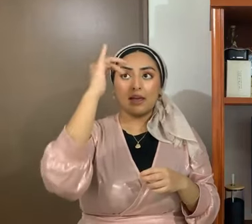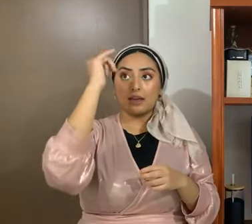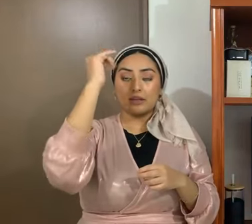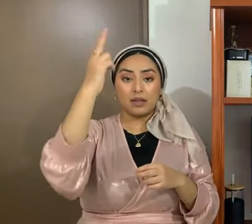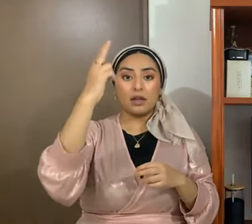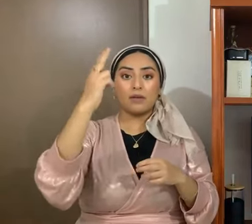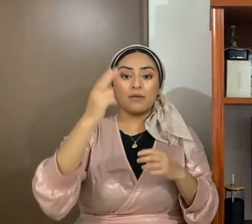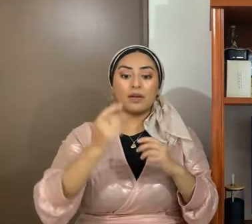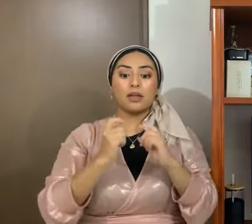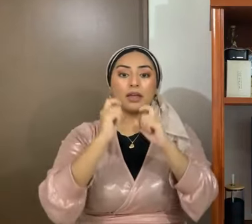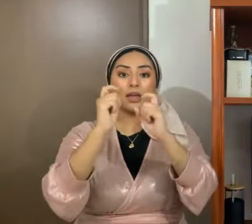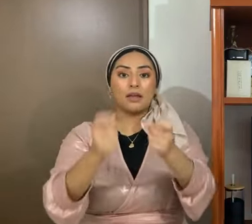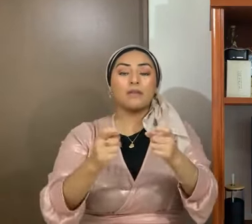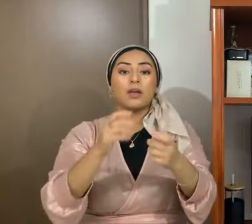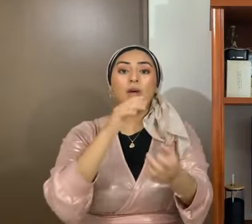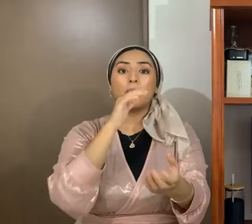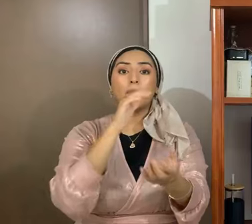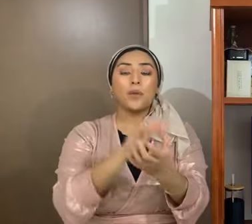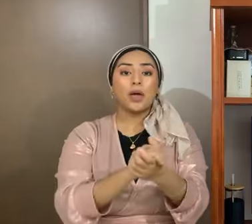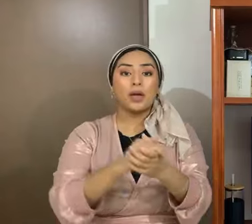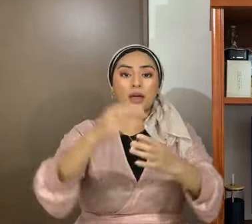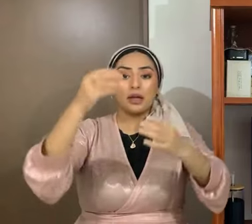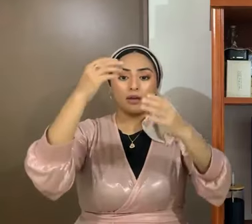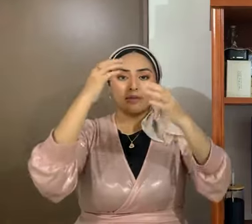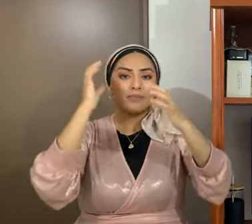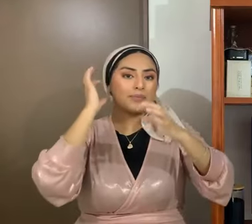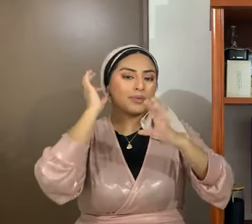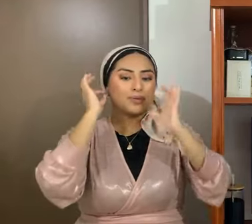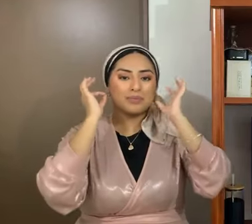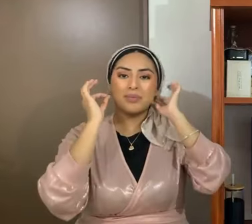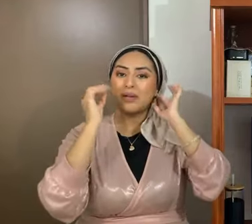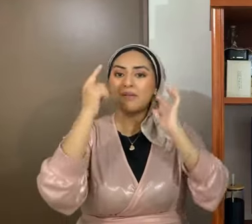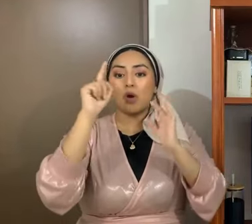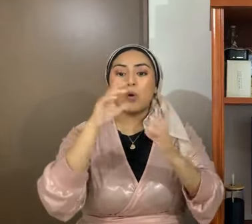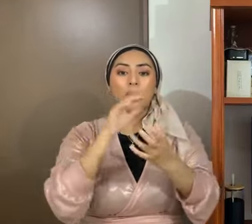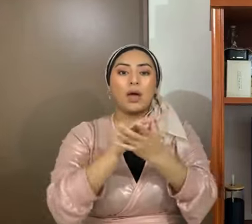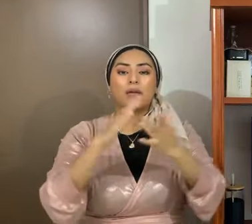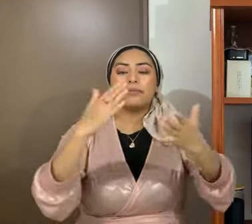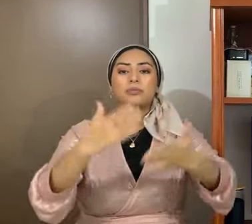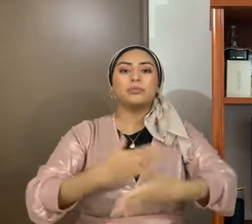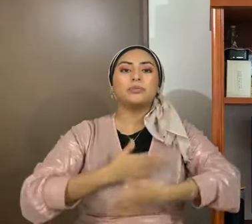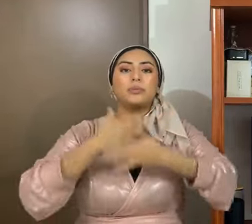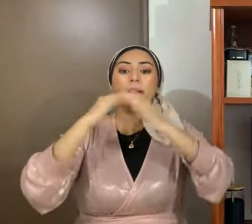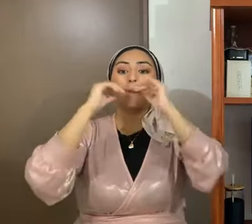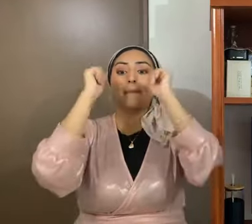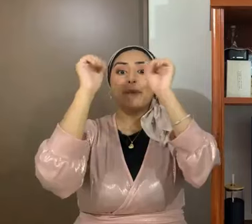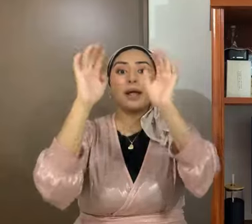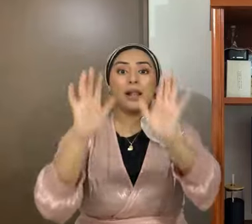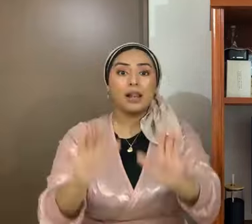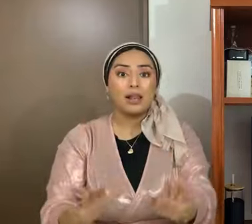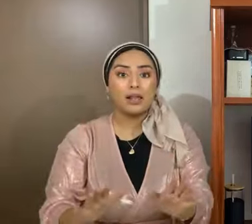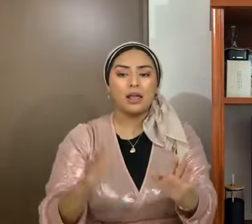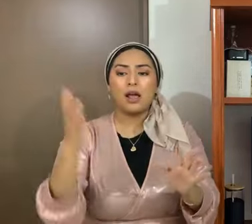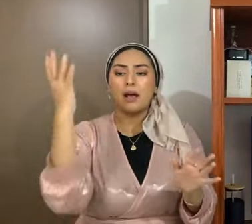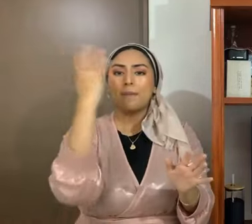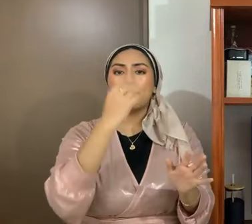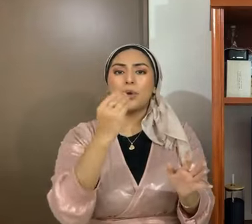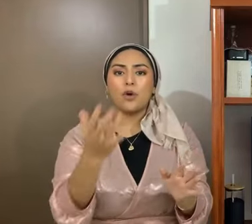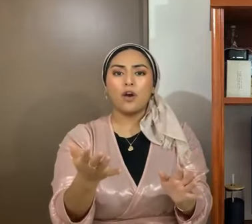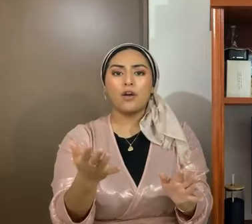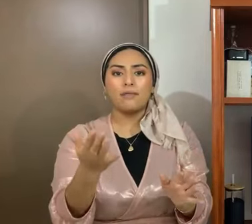Yahweh atavía a la novia para que se goce en su bendición y sea